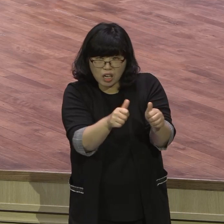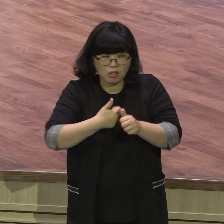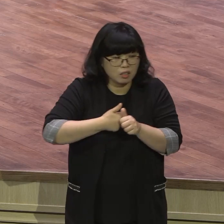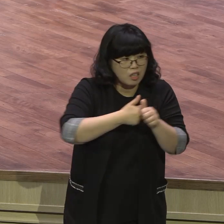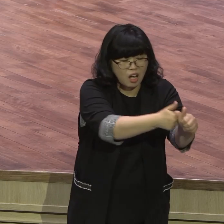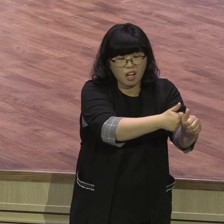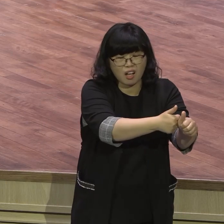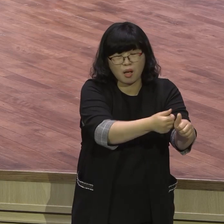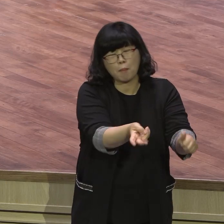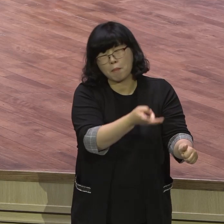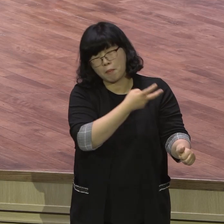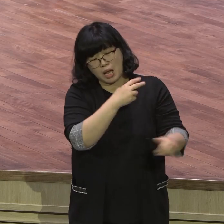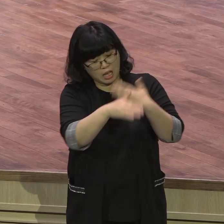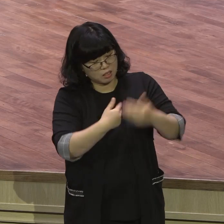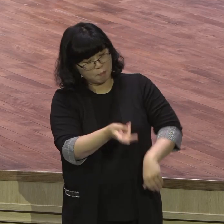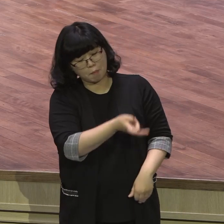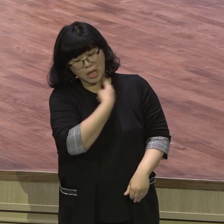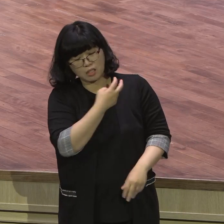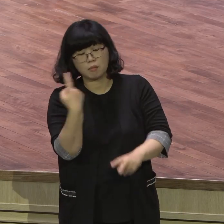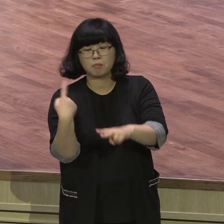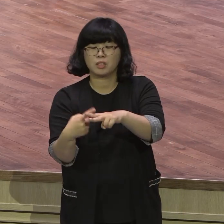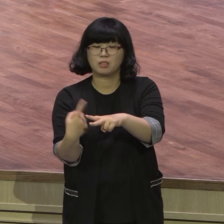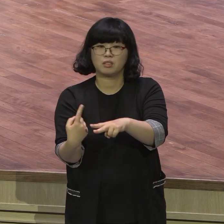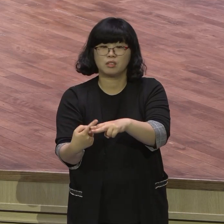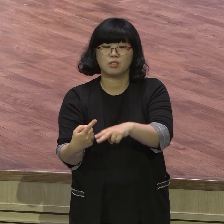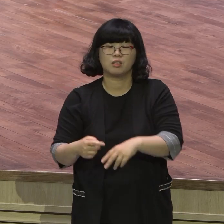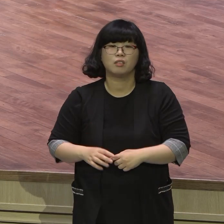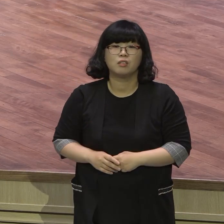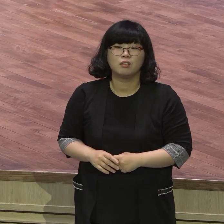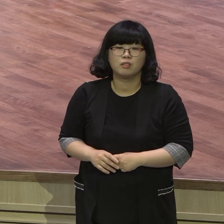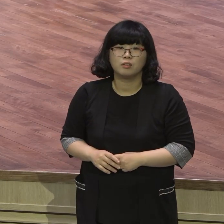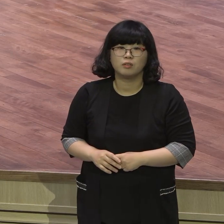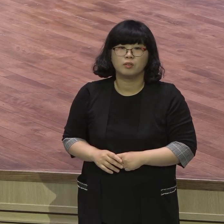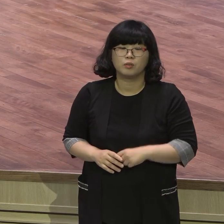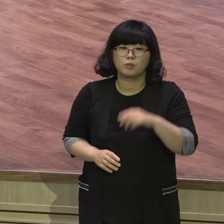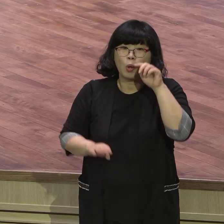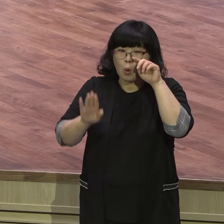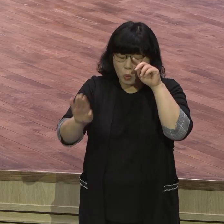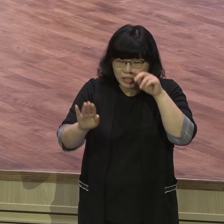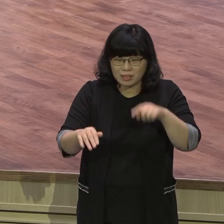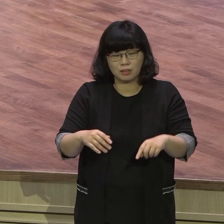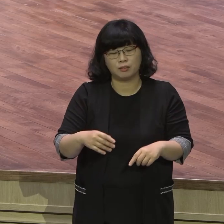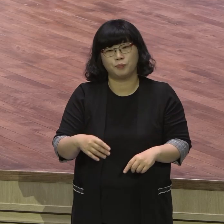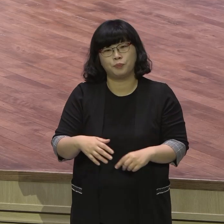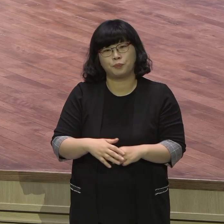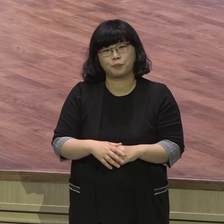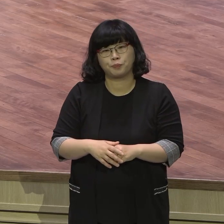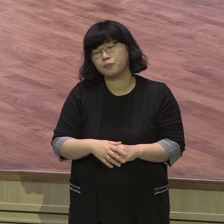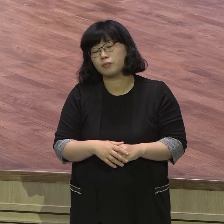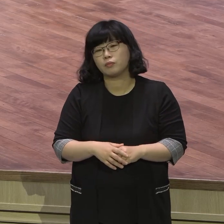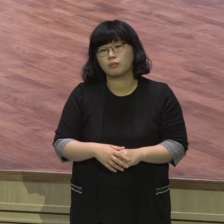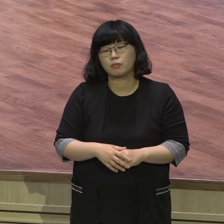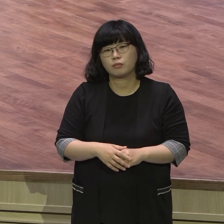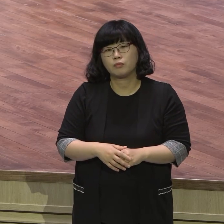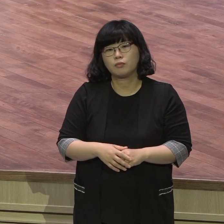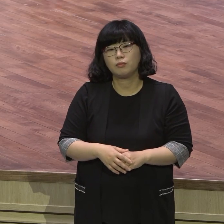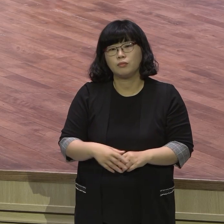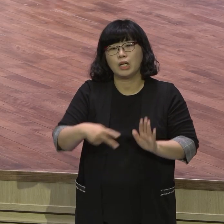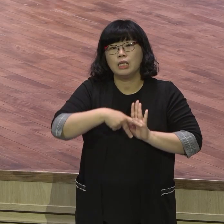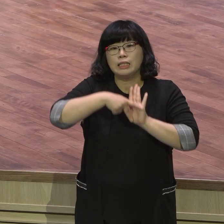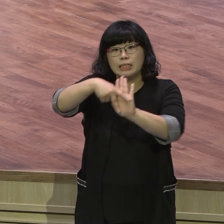배신하는 거라고요 호세야 호세야 2장 10줄 10줄 10줄 이러면 하나님께서 이렇게 말씀하십니다 요가께서 이러시되